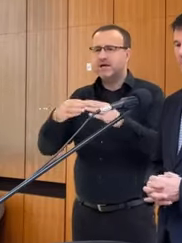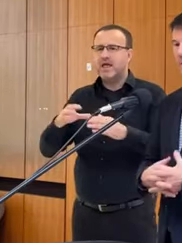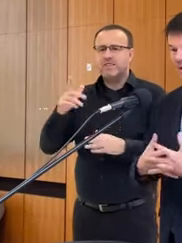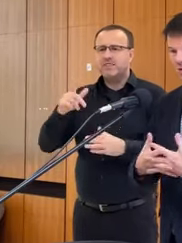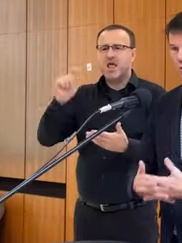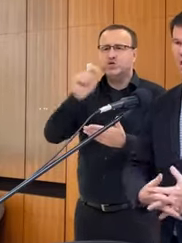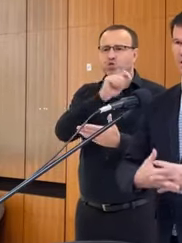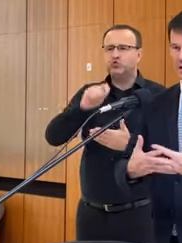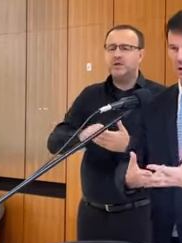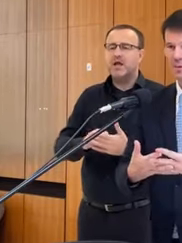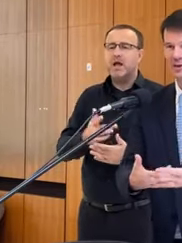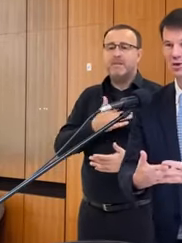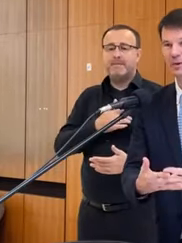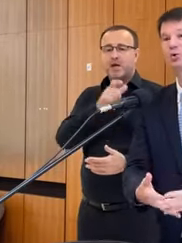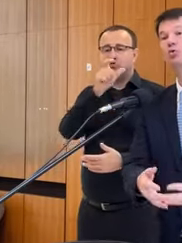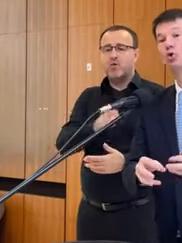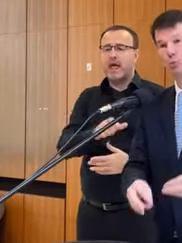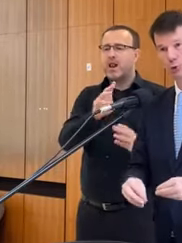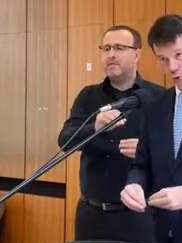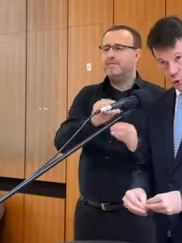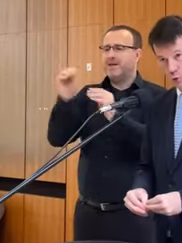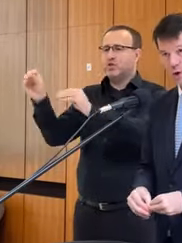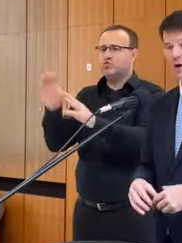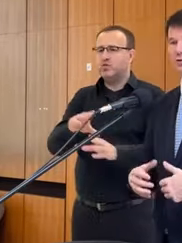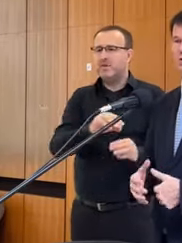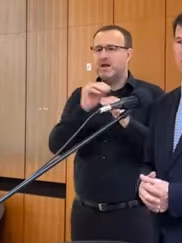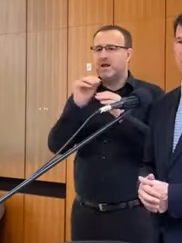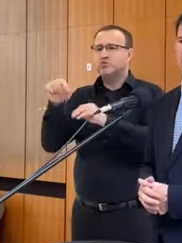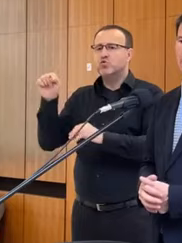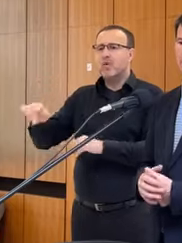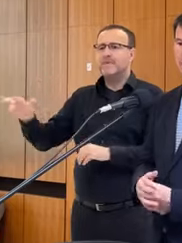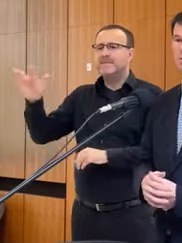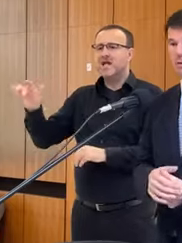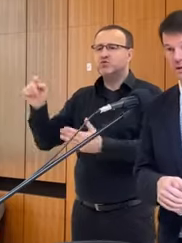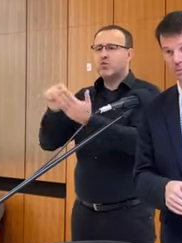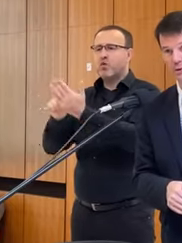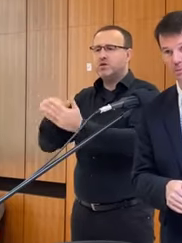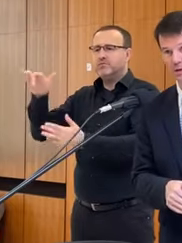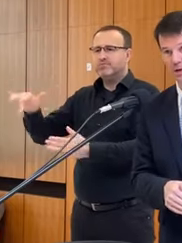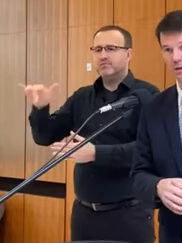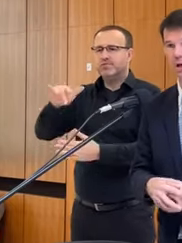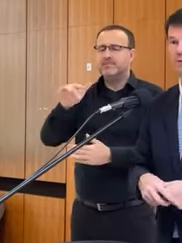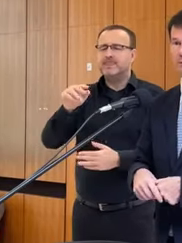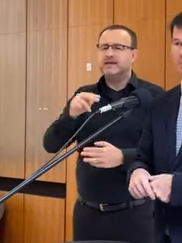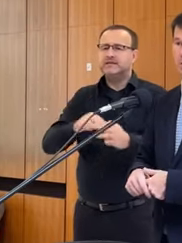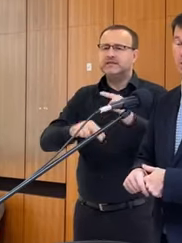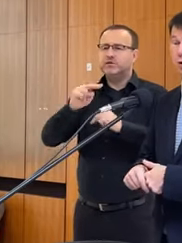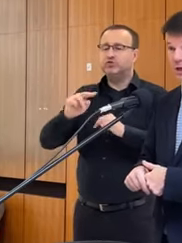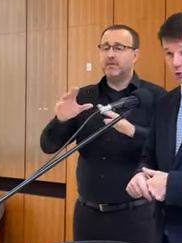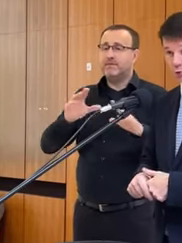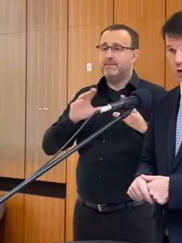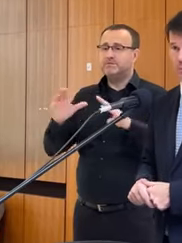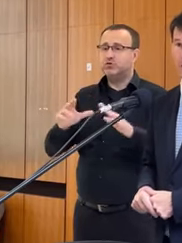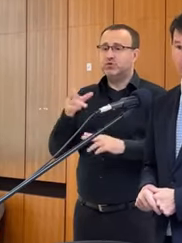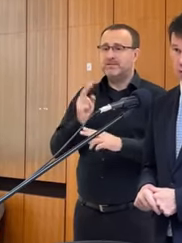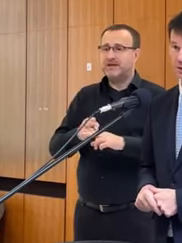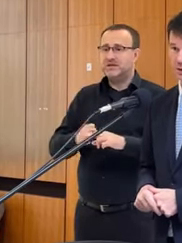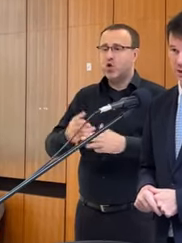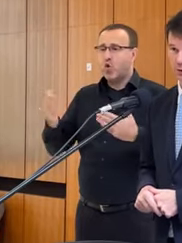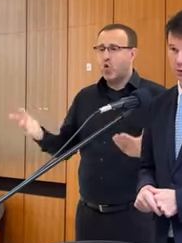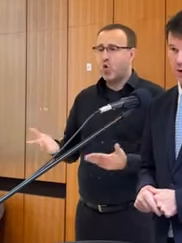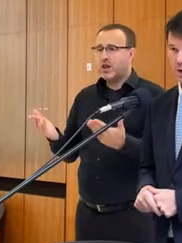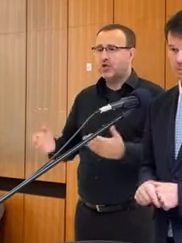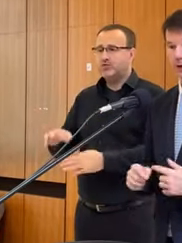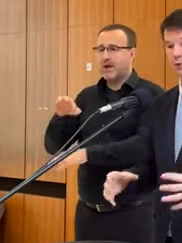podstate personálneho manažmentu do bodov, zvyšujeme samozrejme bezpečnosť pacienta, odľahčujeme